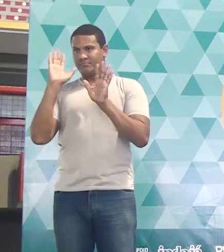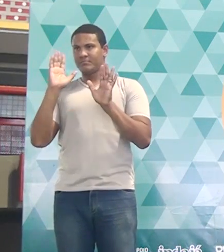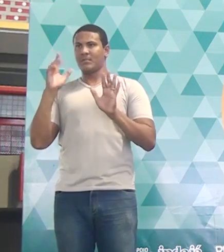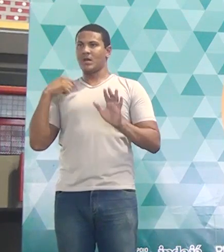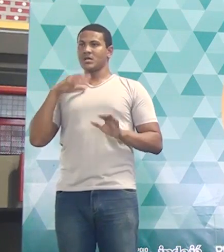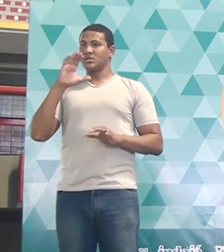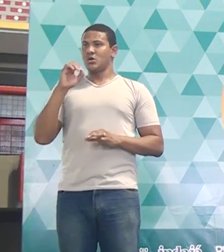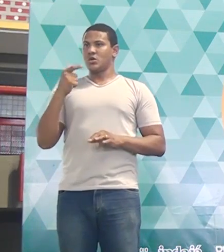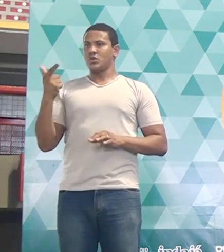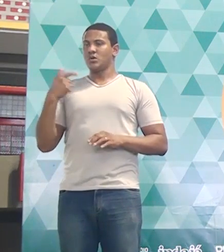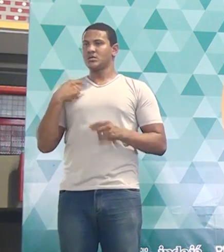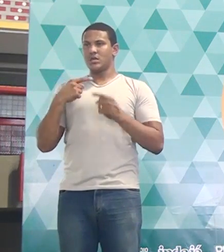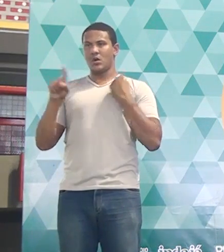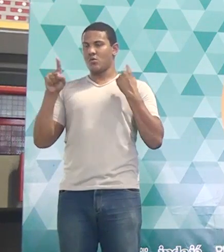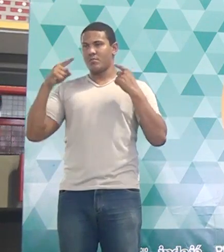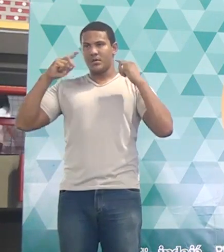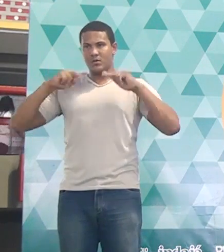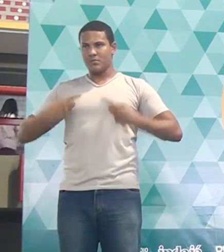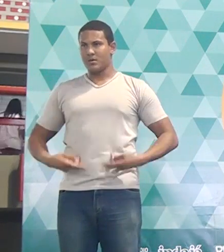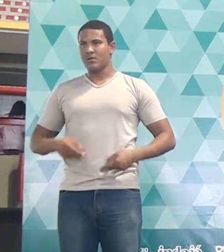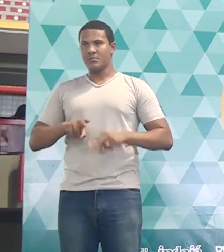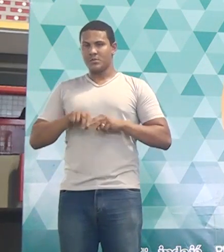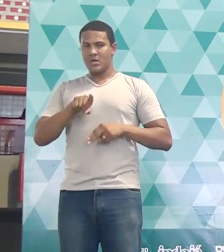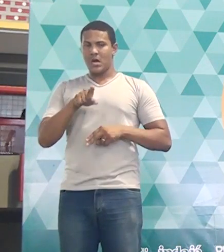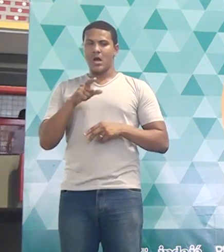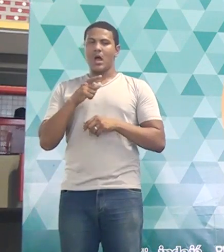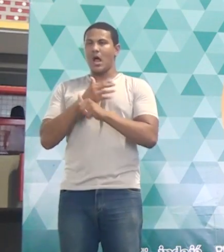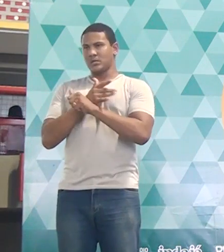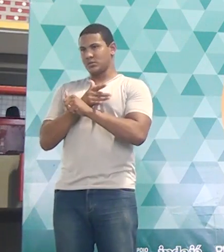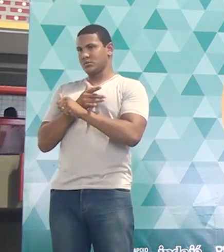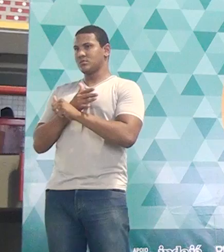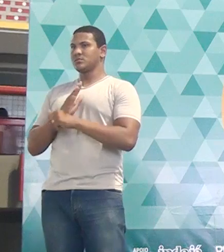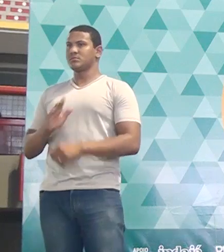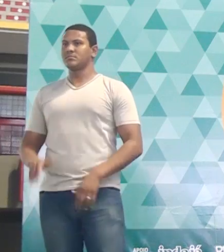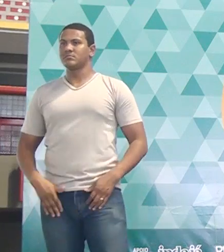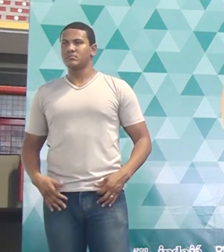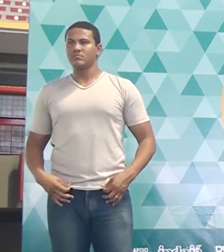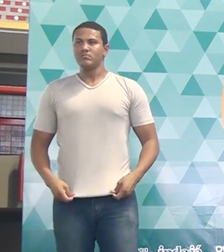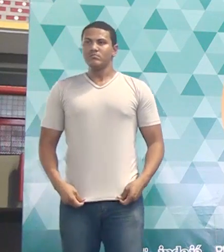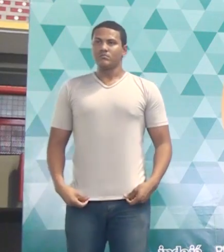item C também é falso. Letra